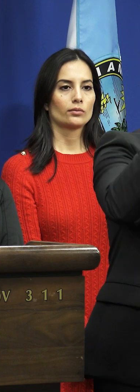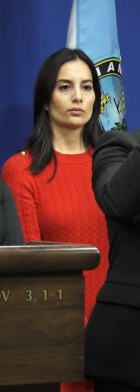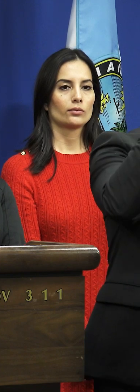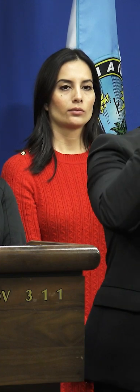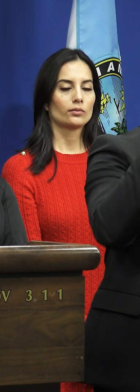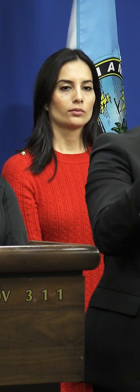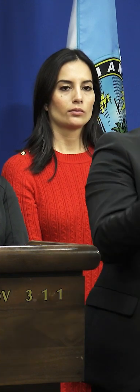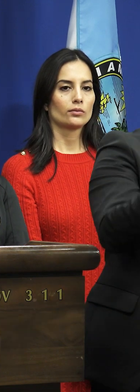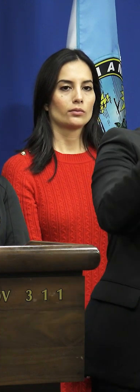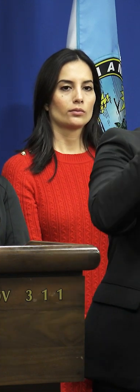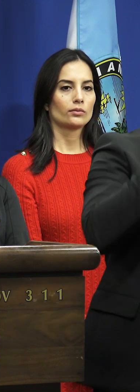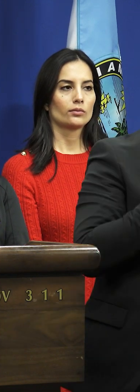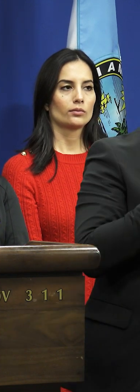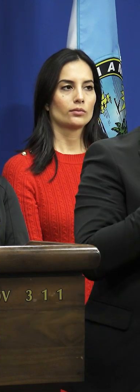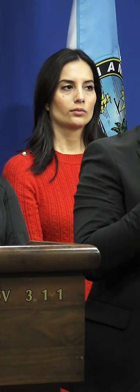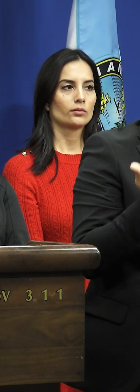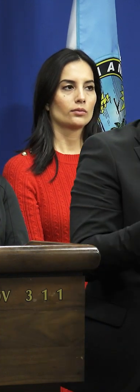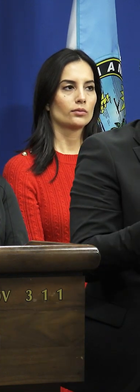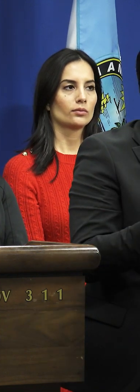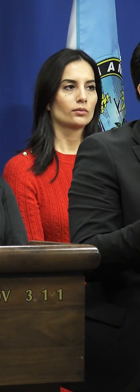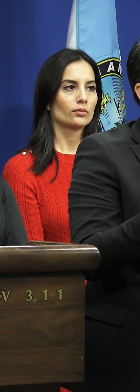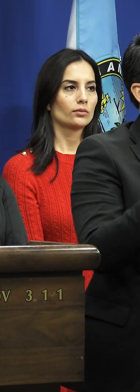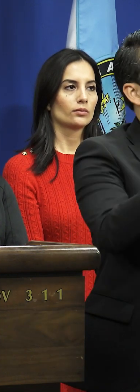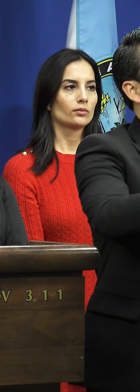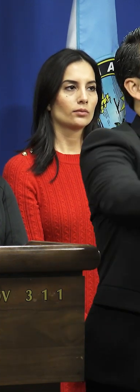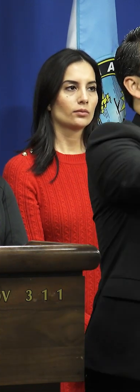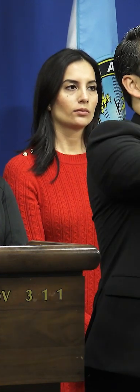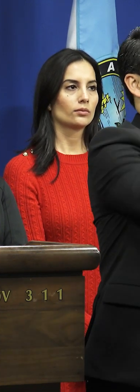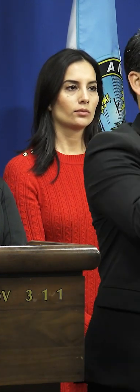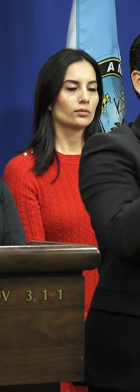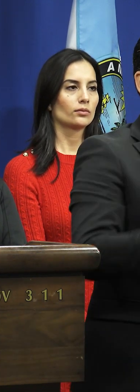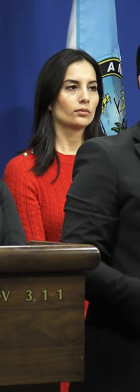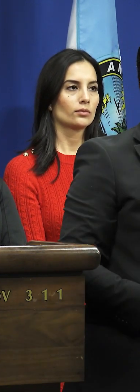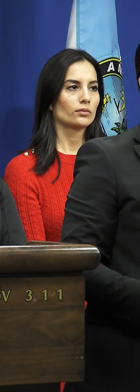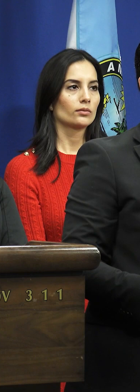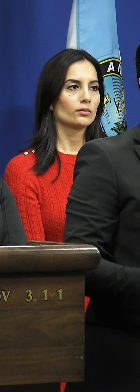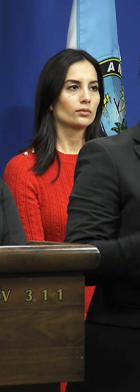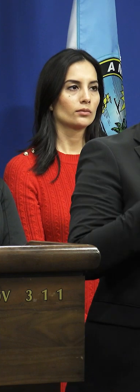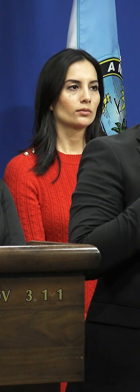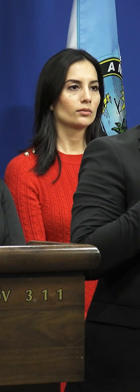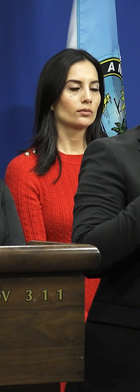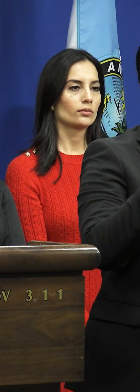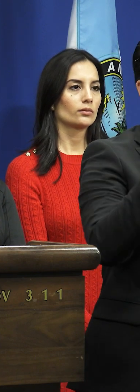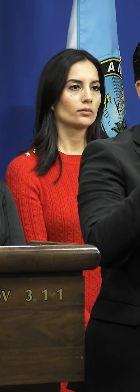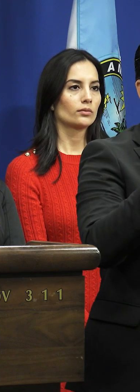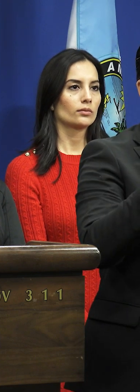Ambiental, recomendamos que todos los residentes que residen entre